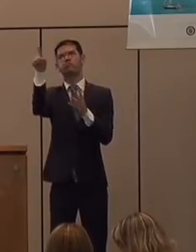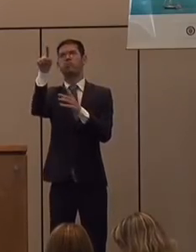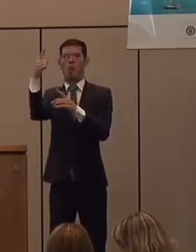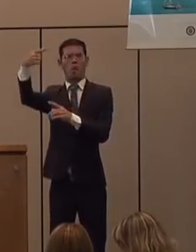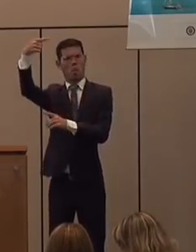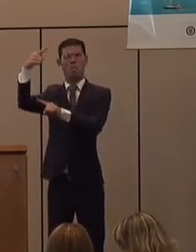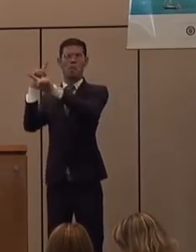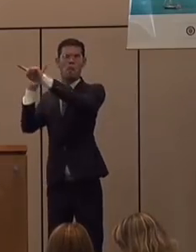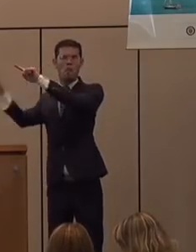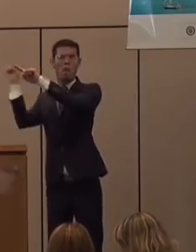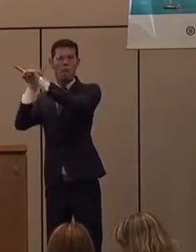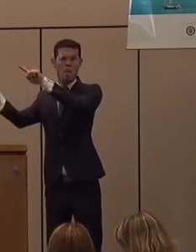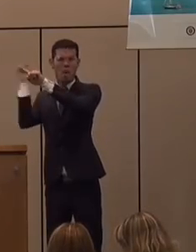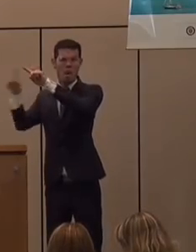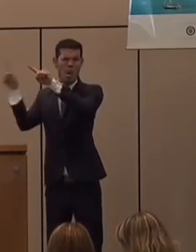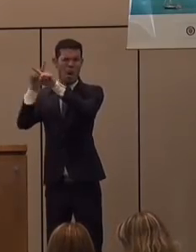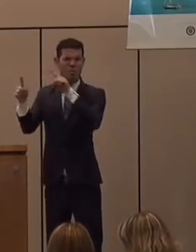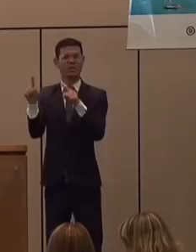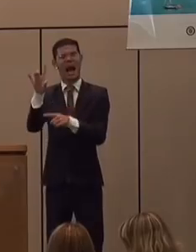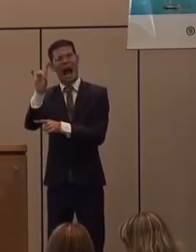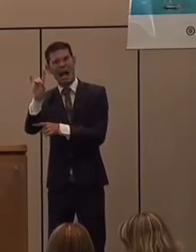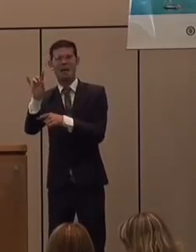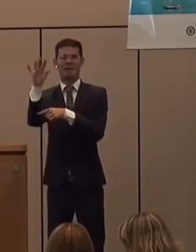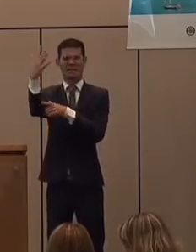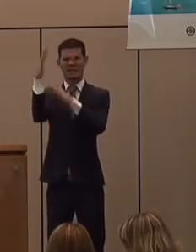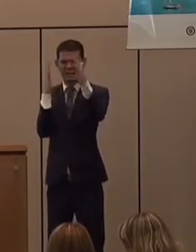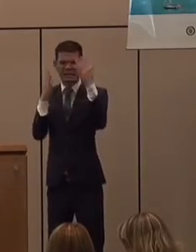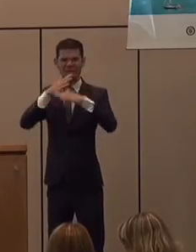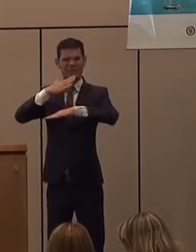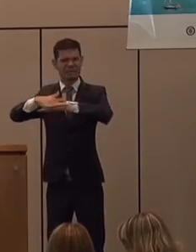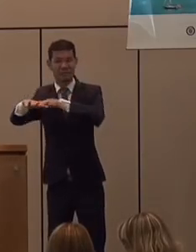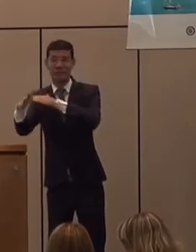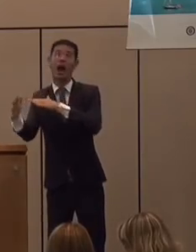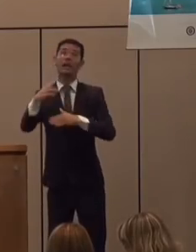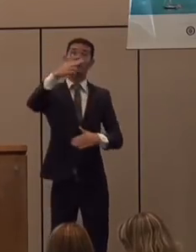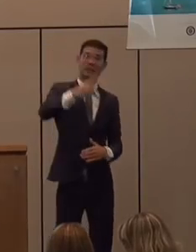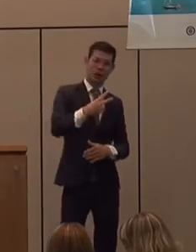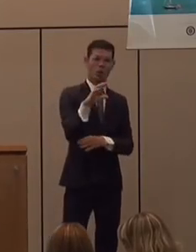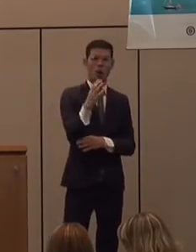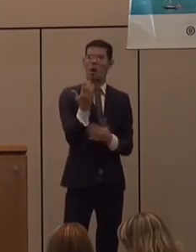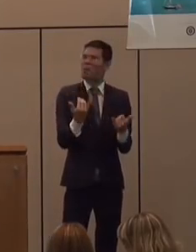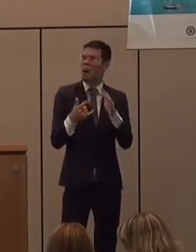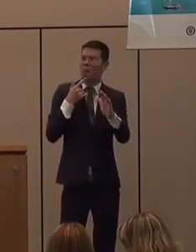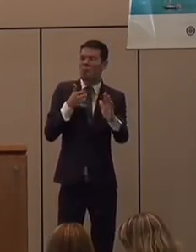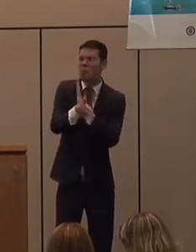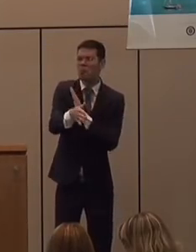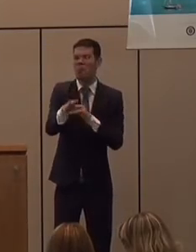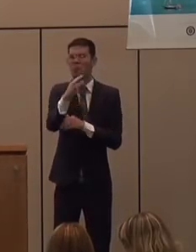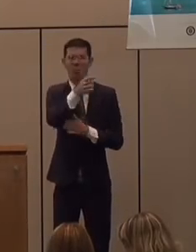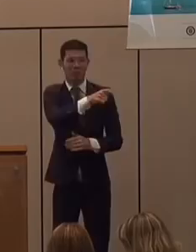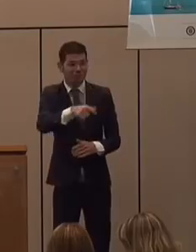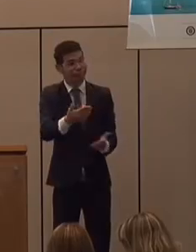biodiversidad para promover el turismo que le podemos contar a los colombianos para que conozcan esa biodiversidad que tenemos